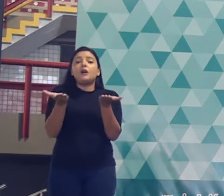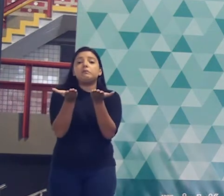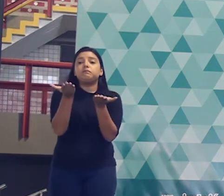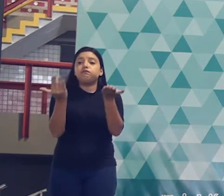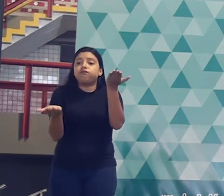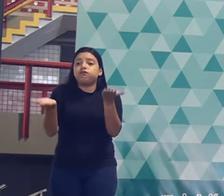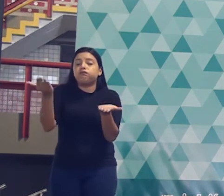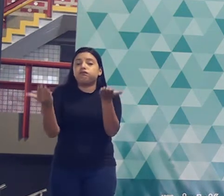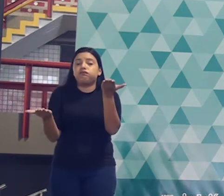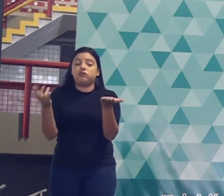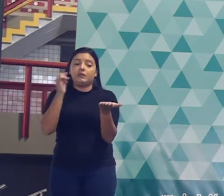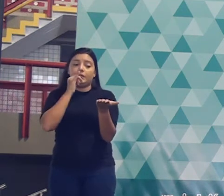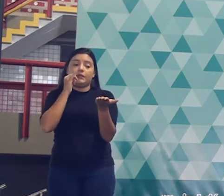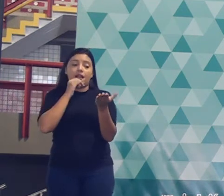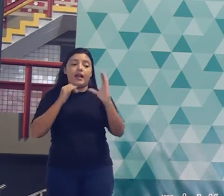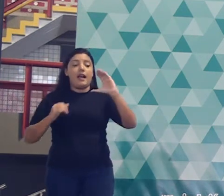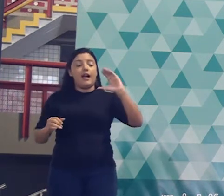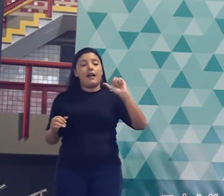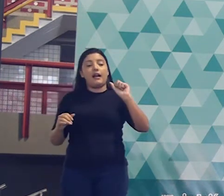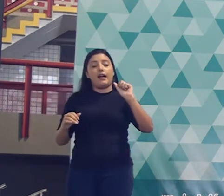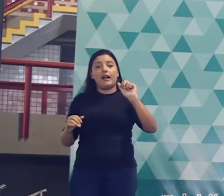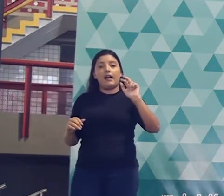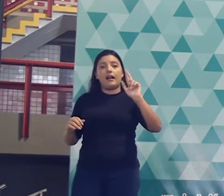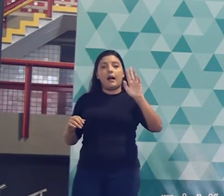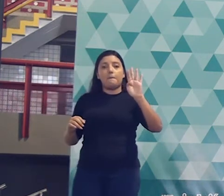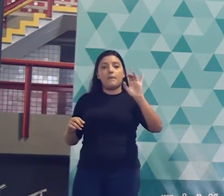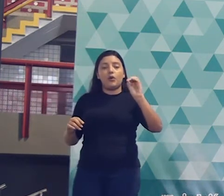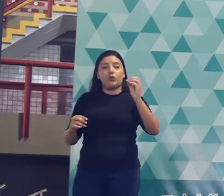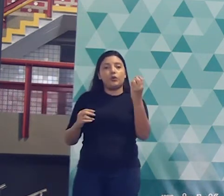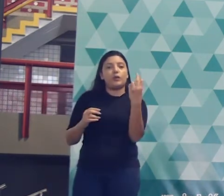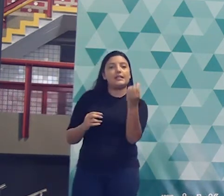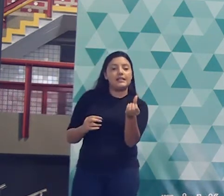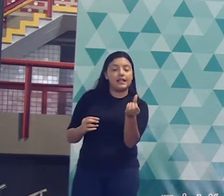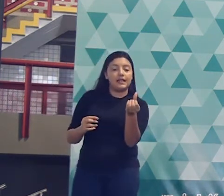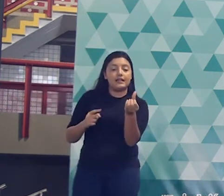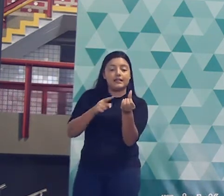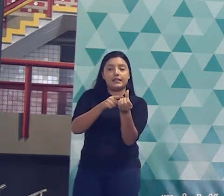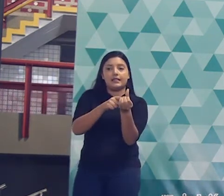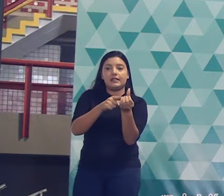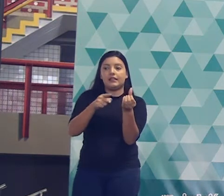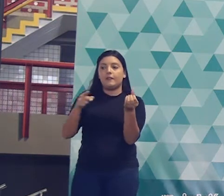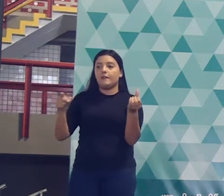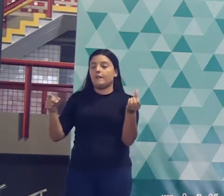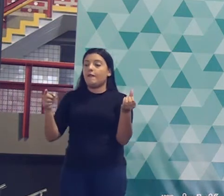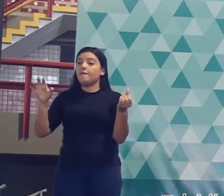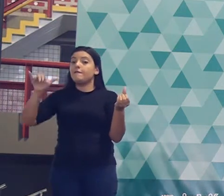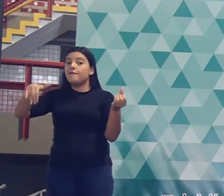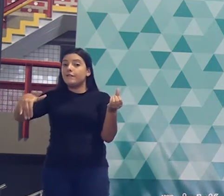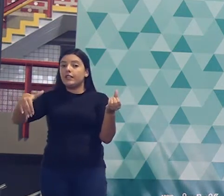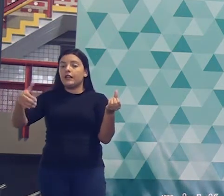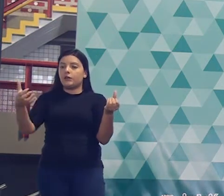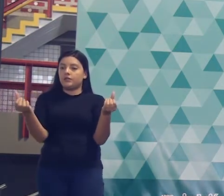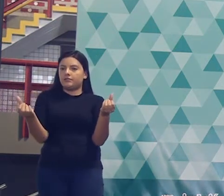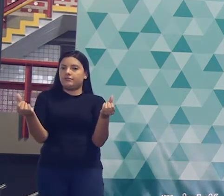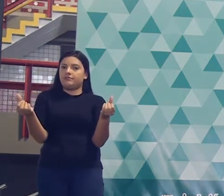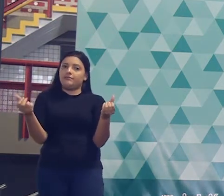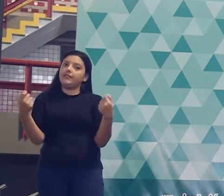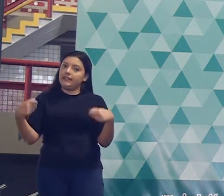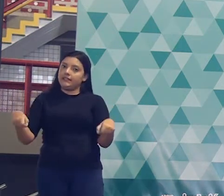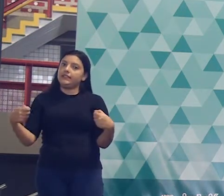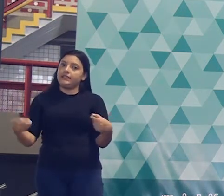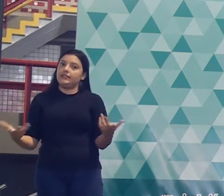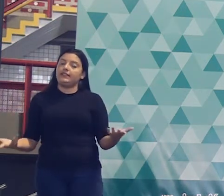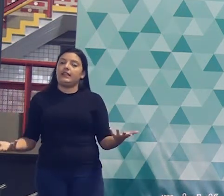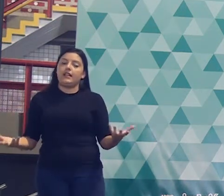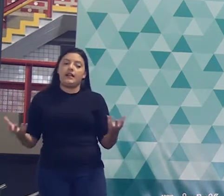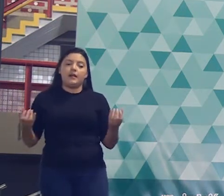Você tem quantos carbonos no início? 6. Então você tem que ter quantos carbonos no final? 6. Então você